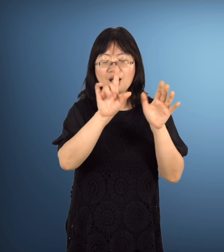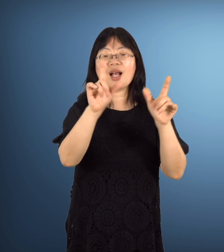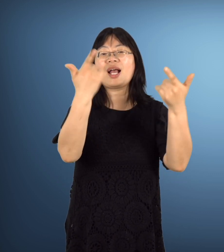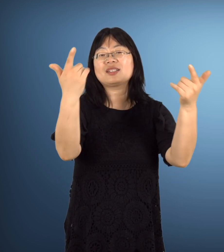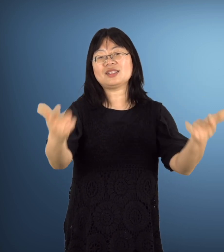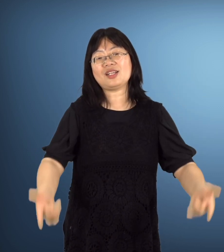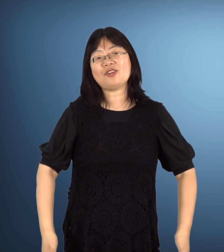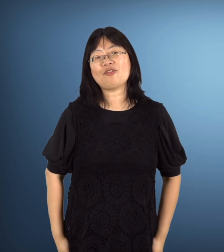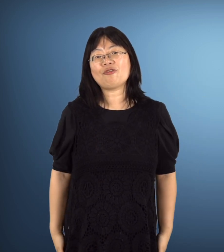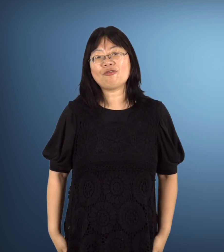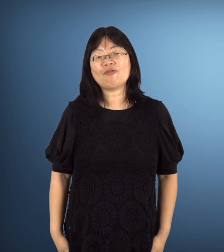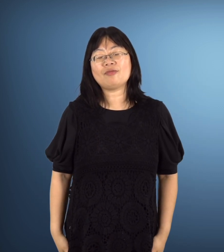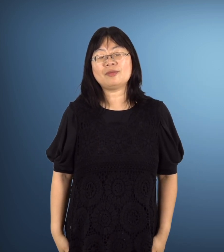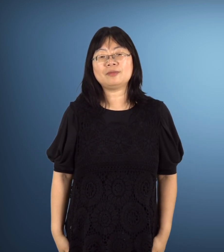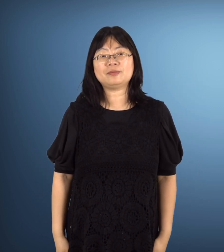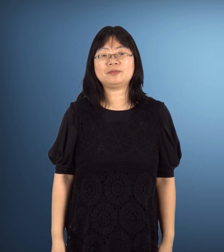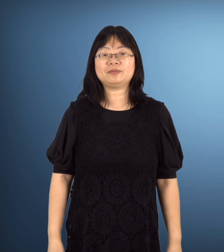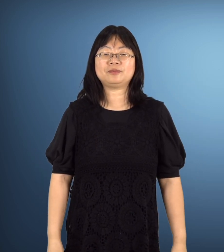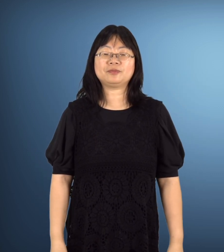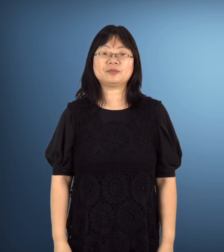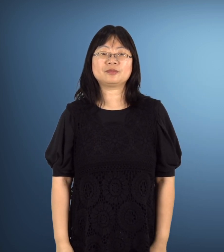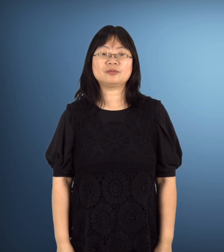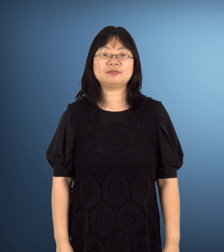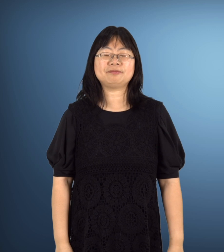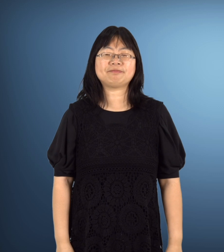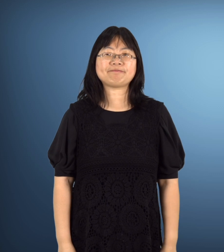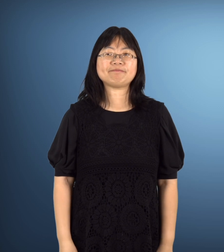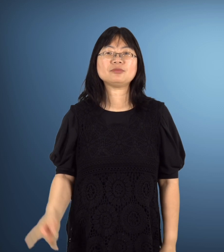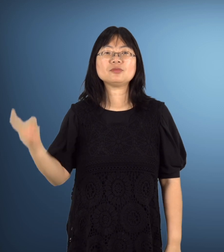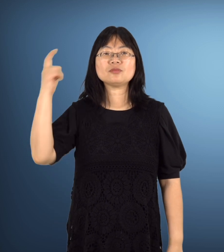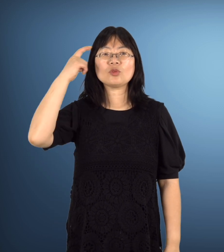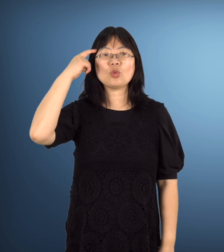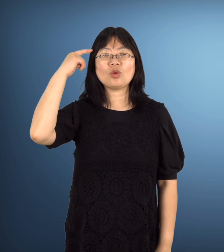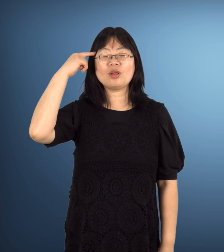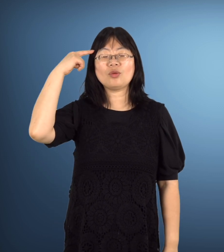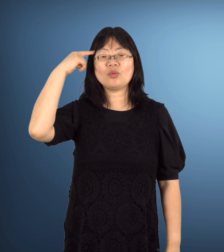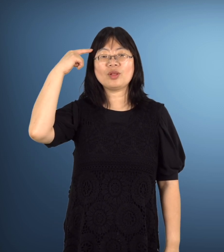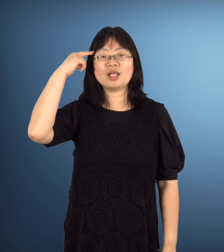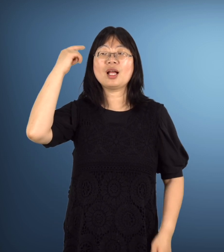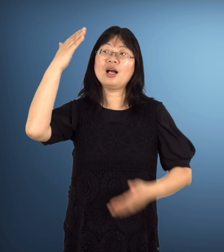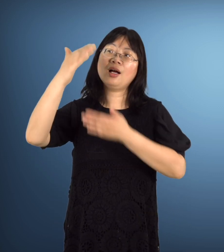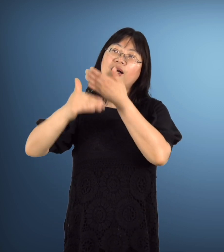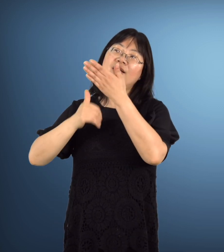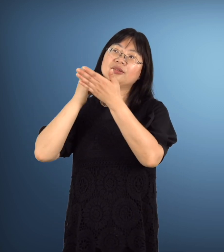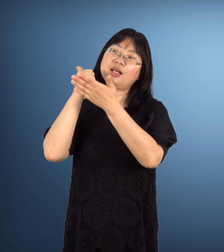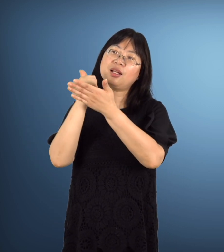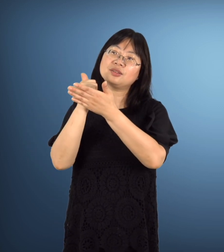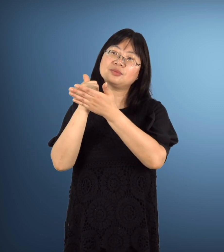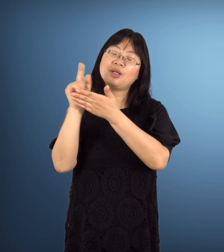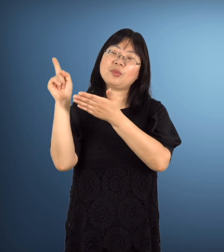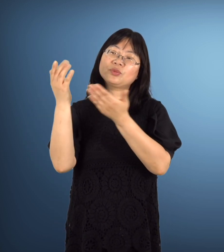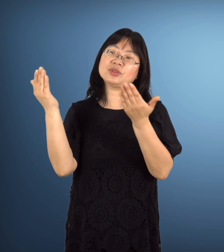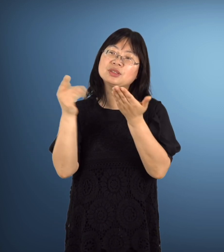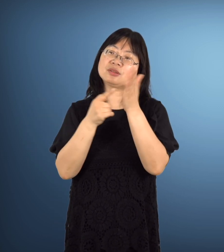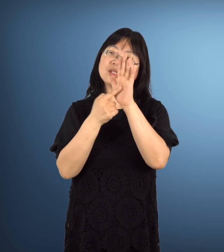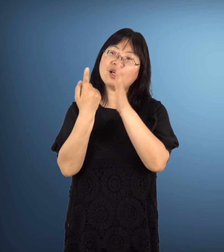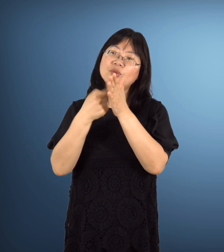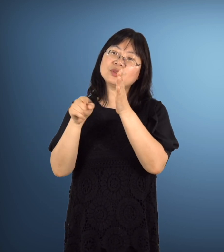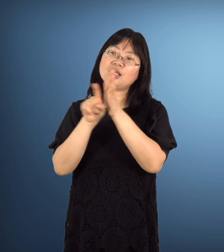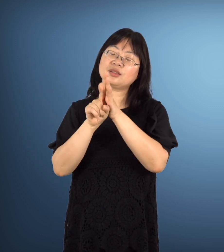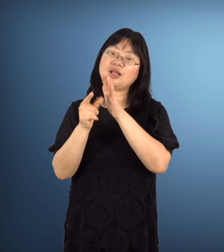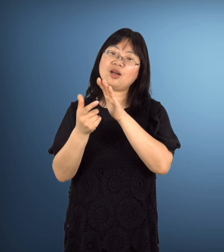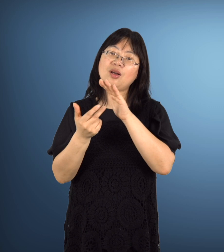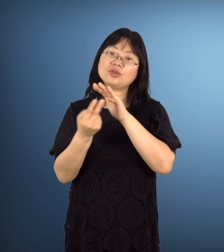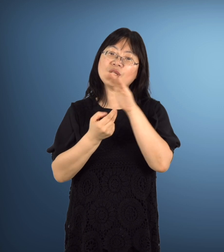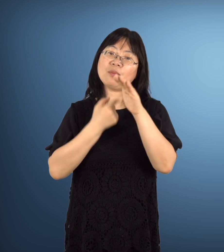아니라 그 말이에요. 자, 그러면 도대체 하나님의 무슨 일을 드러내기 위해서